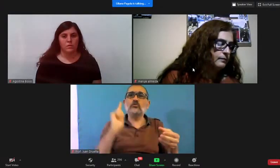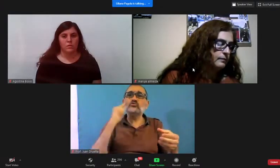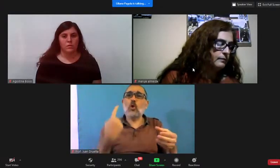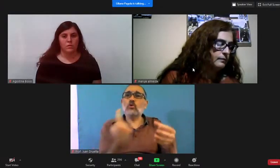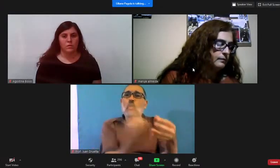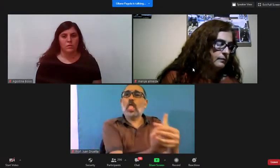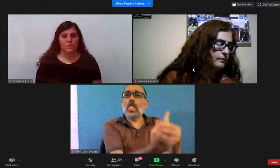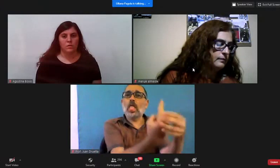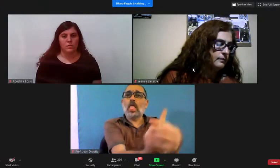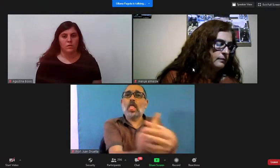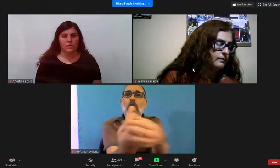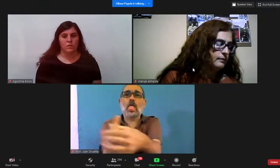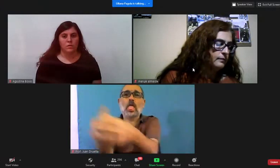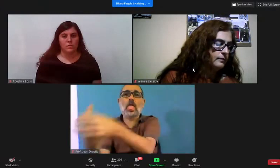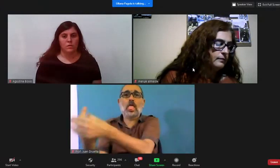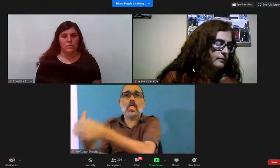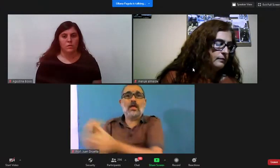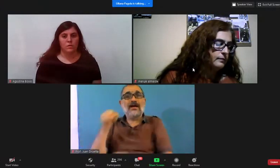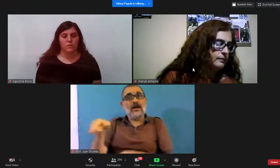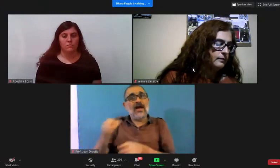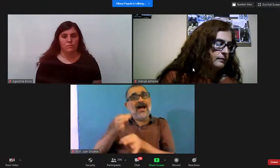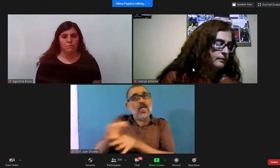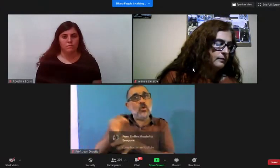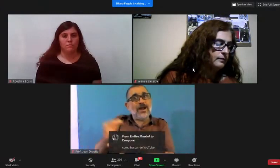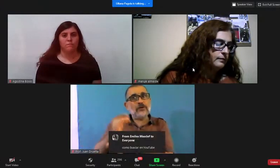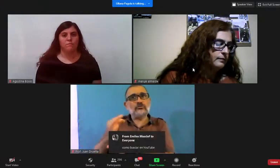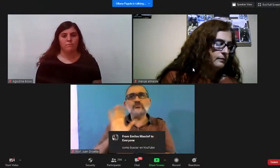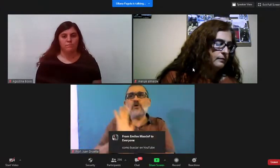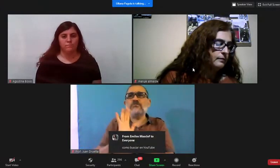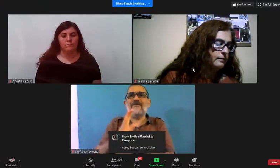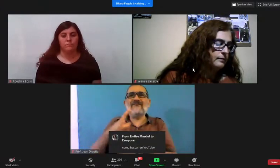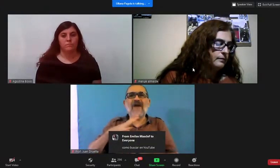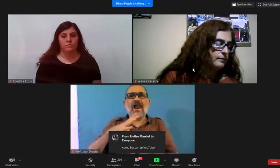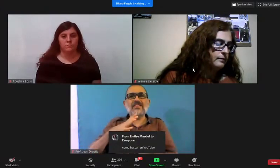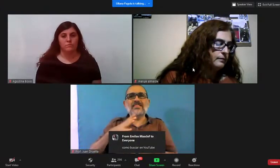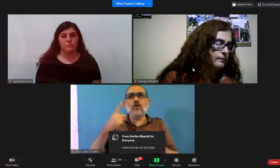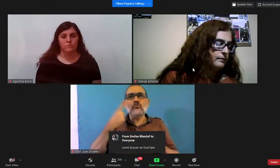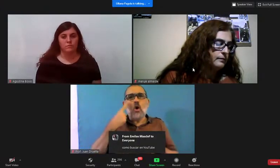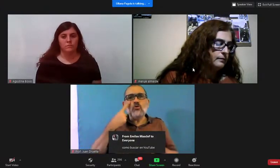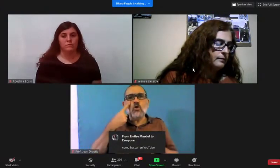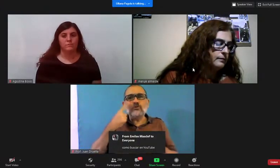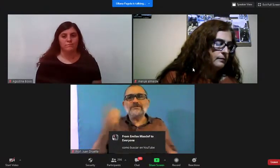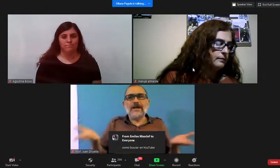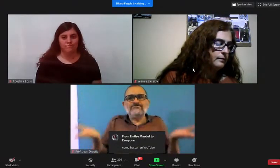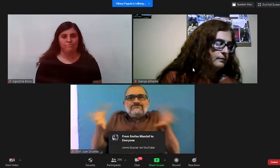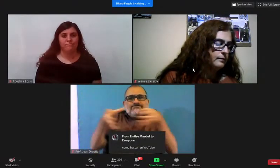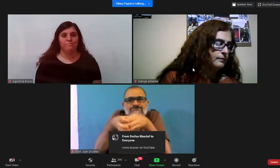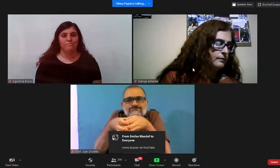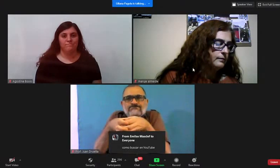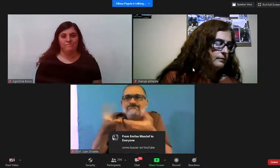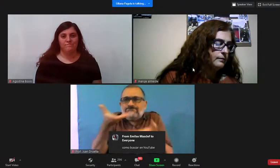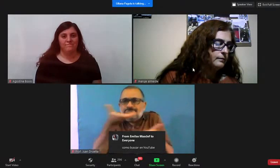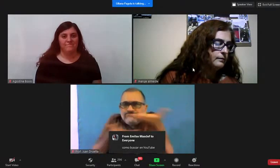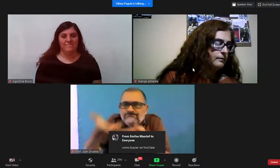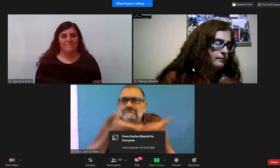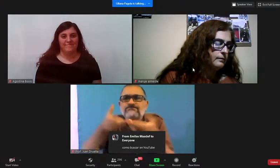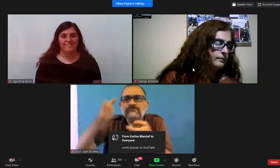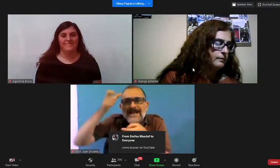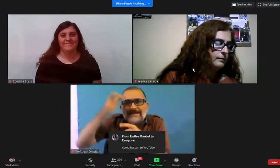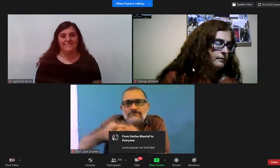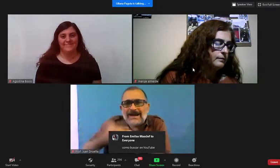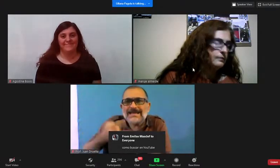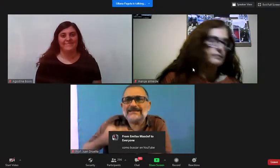de la moda, de la inclusión o de la integración, hace que las personas sordas estén solas, cada uno en una escuela. Y falta